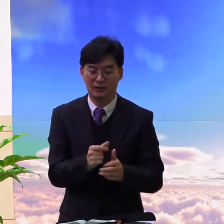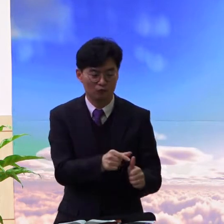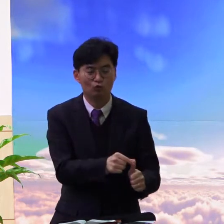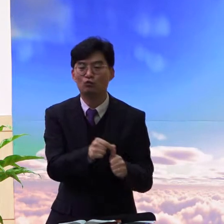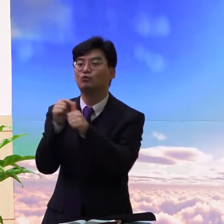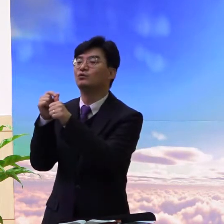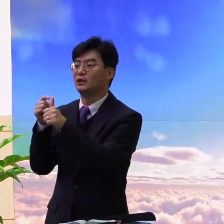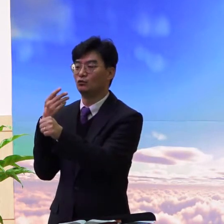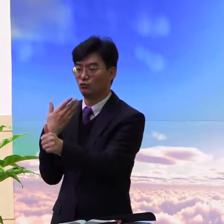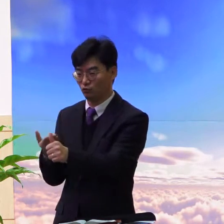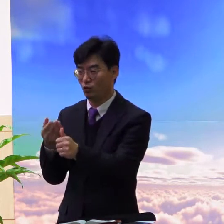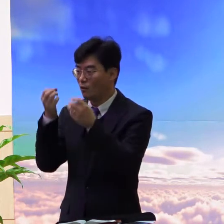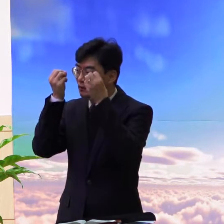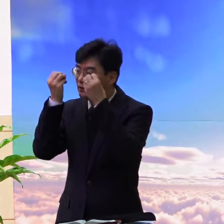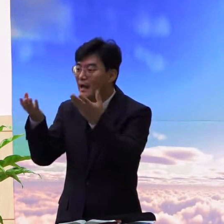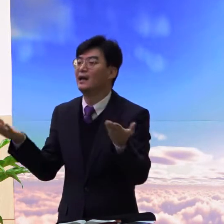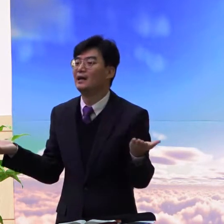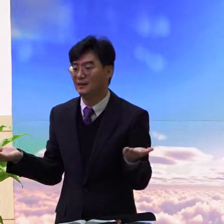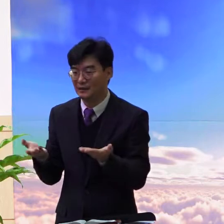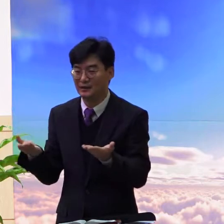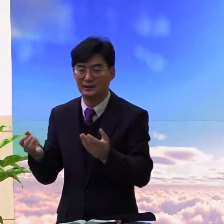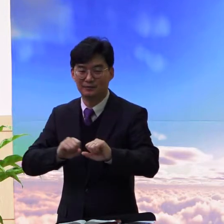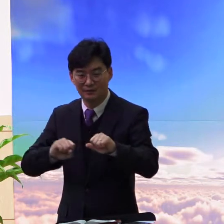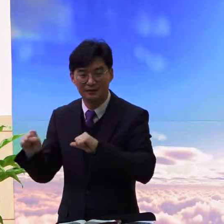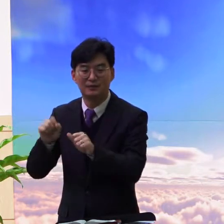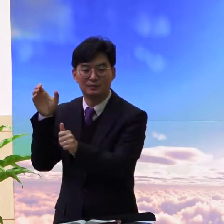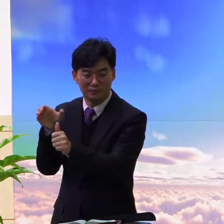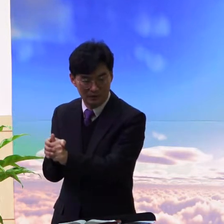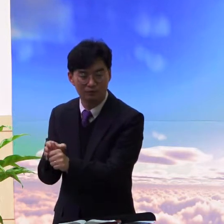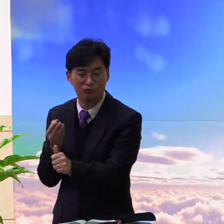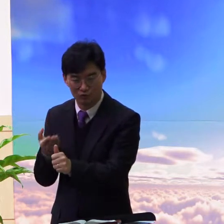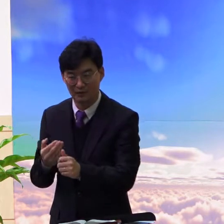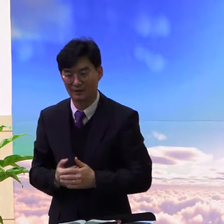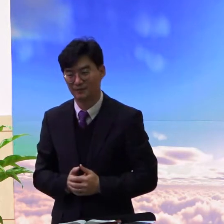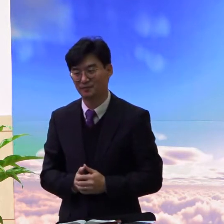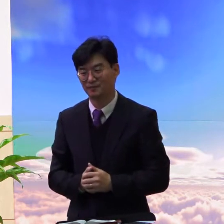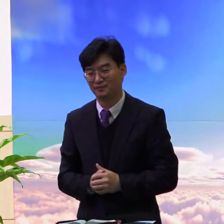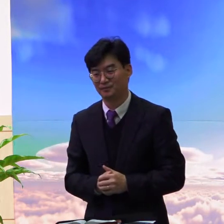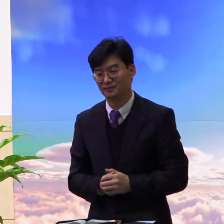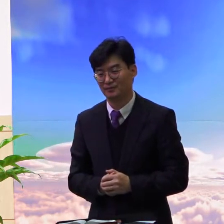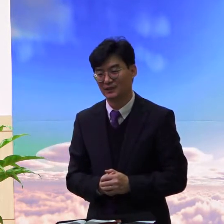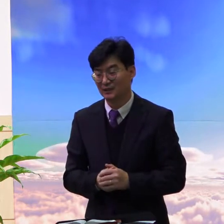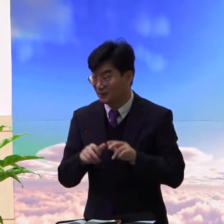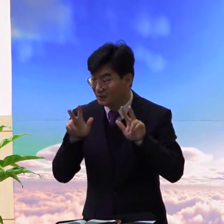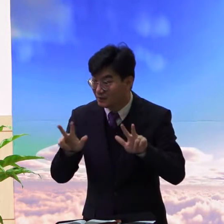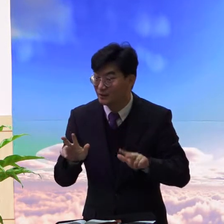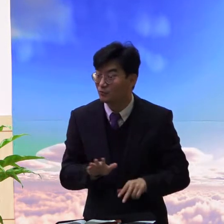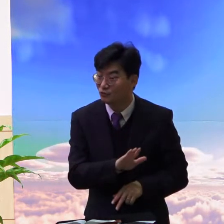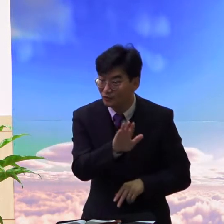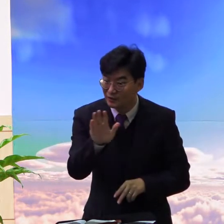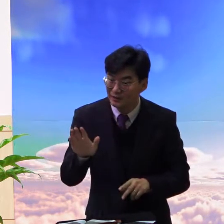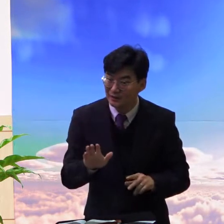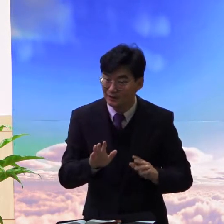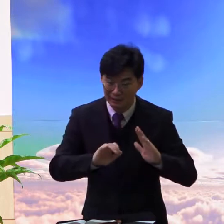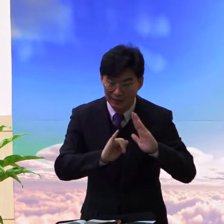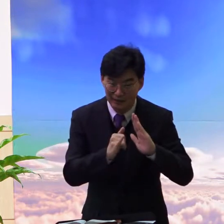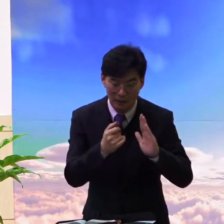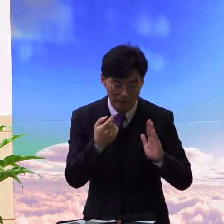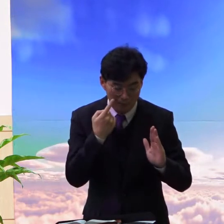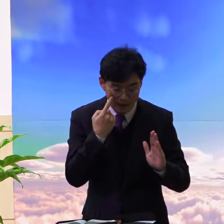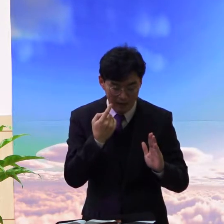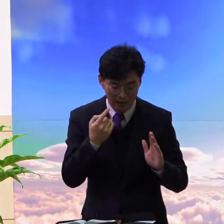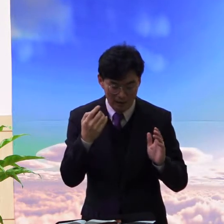새 일을 행하신다고 믿습니다. 사랑하는 여러분, 혹시 여러분의 가정에서 혹은 여러분이